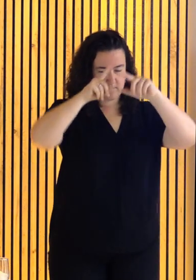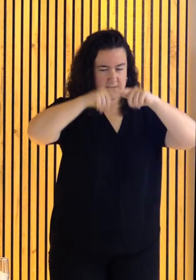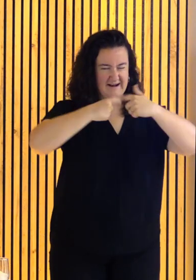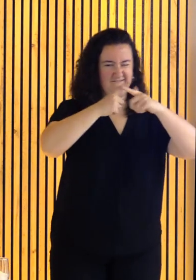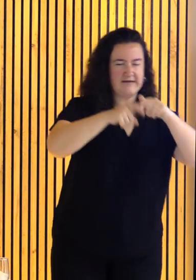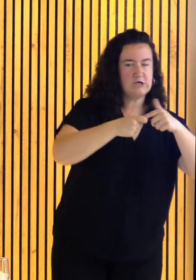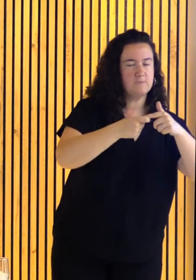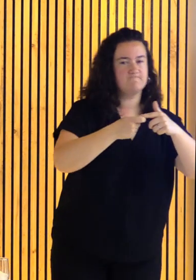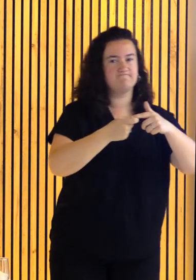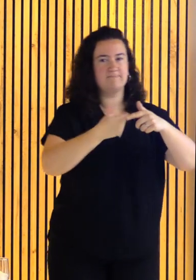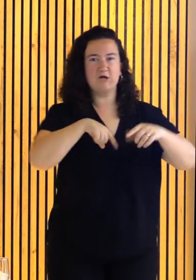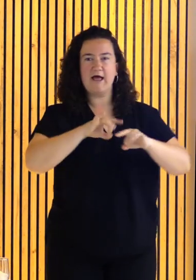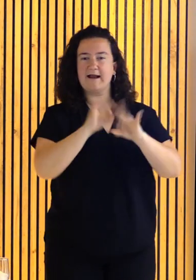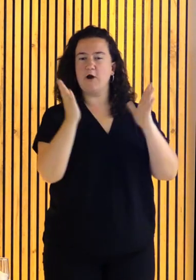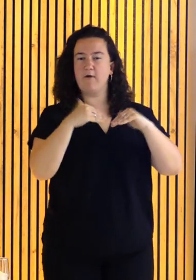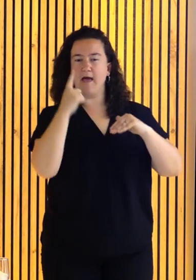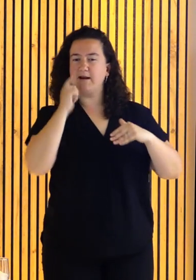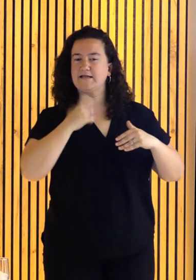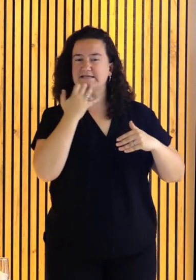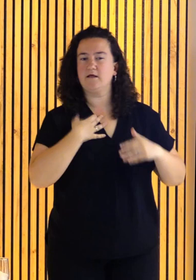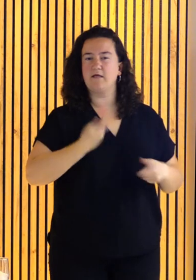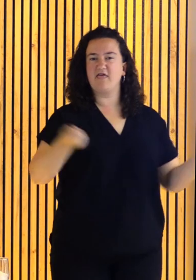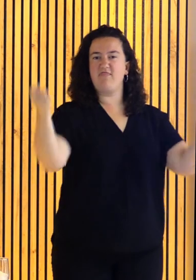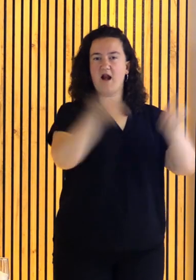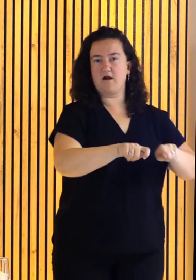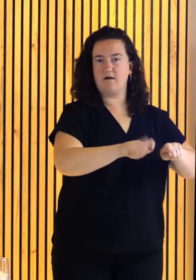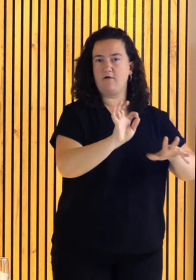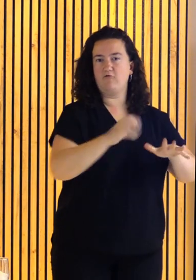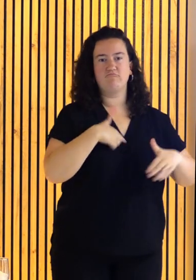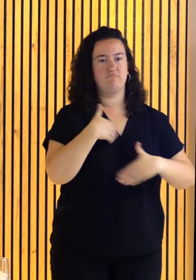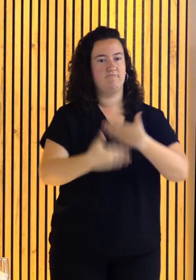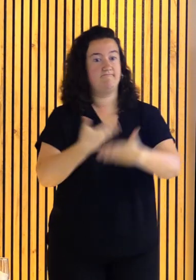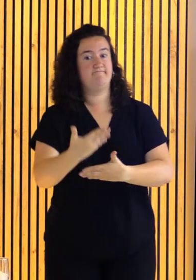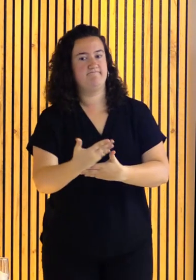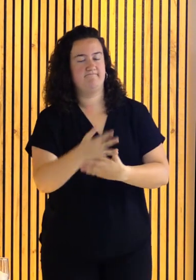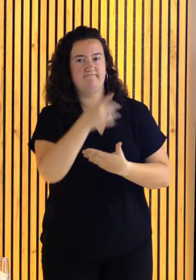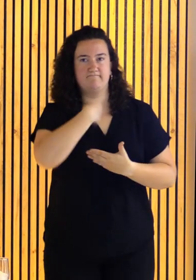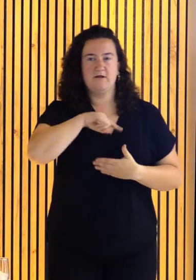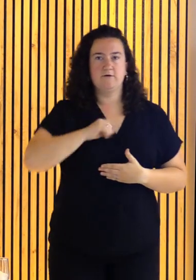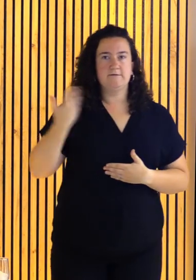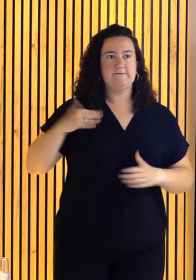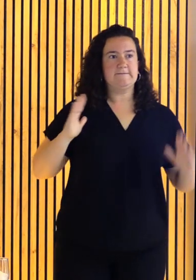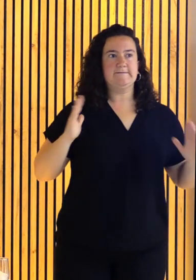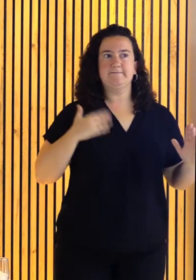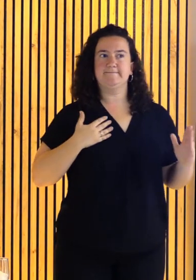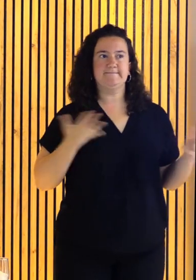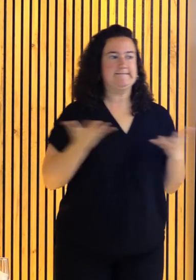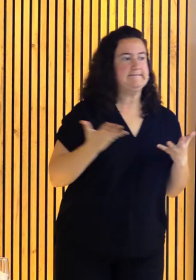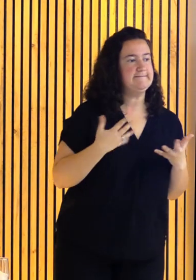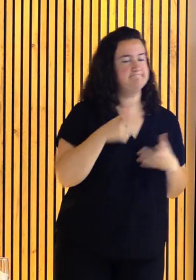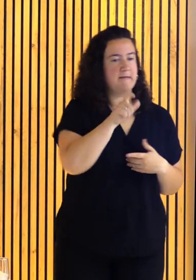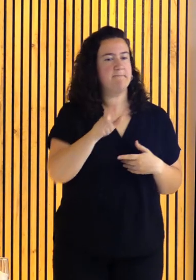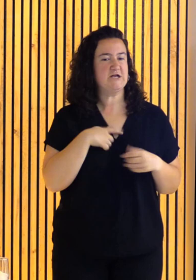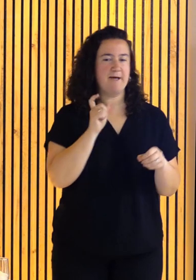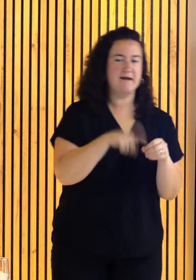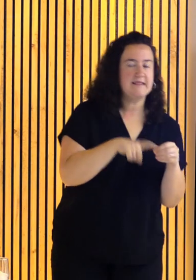horregi pertsiana bota, ala aurrera segitu, bai? Nahiko momentu larrian geunden, militante aldetik, helburu aldetik,